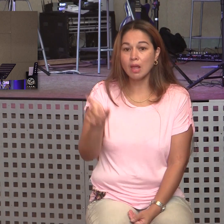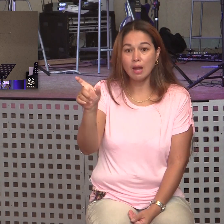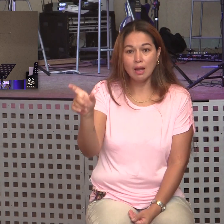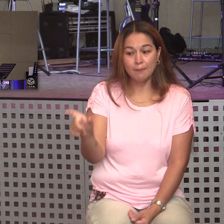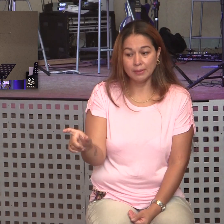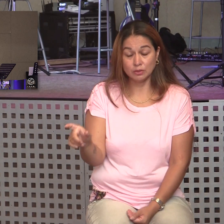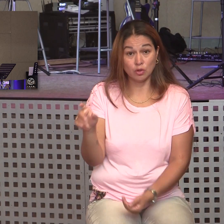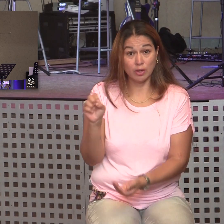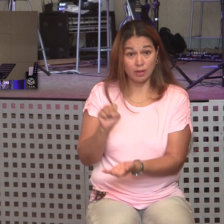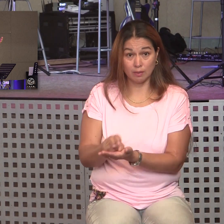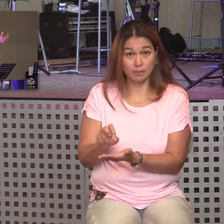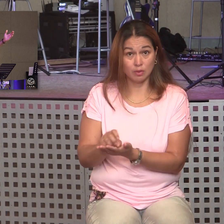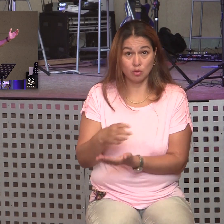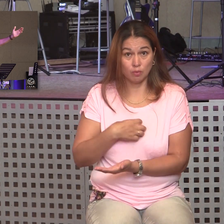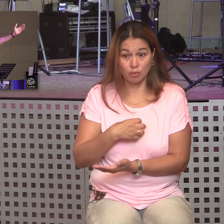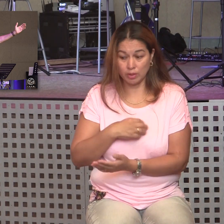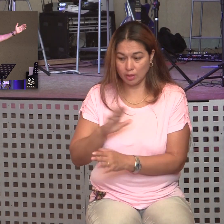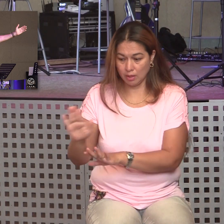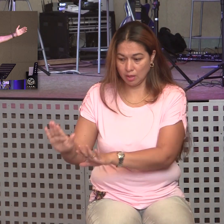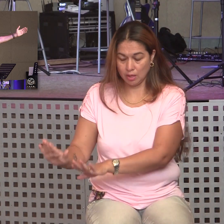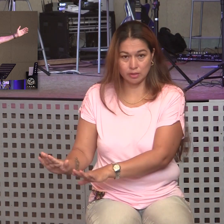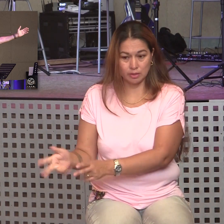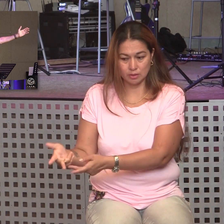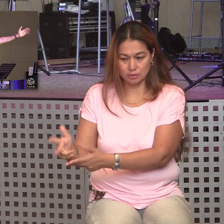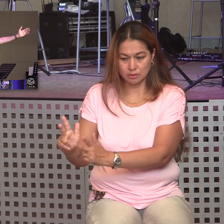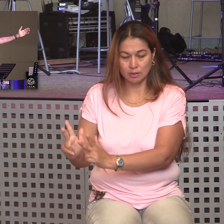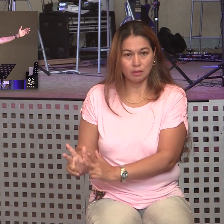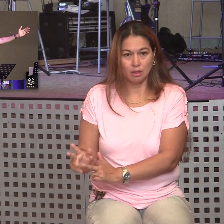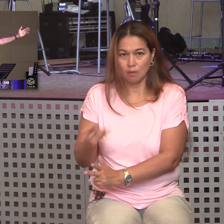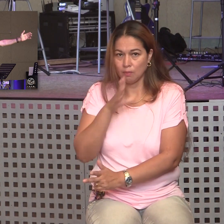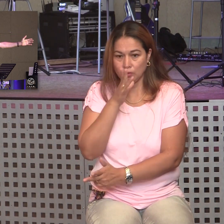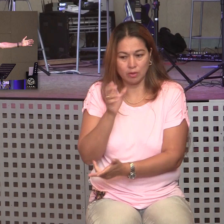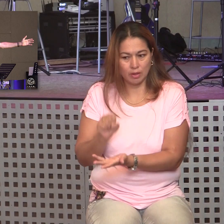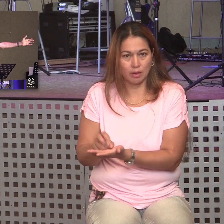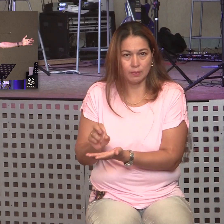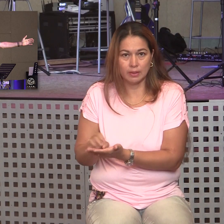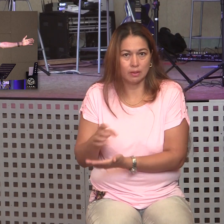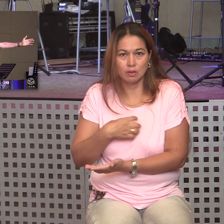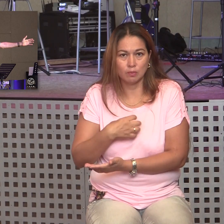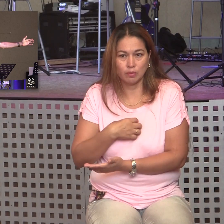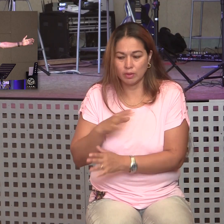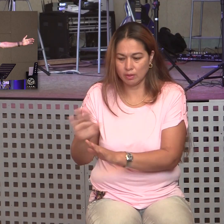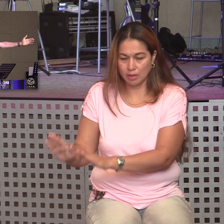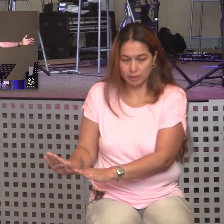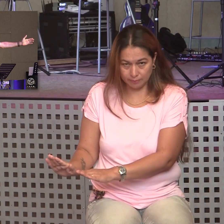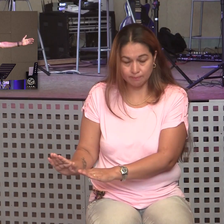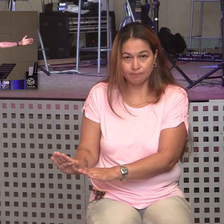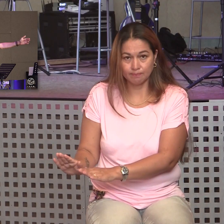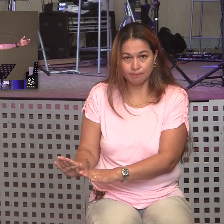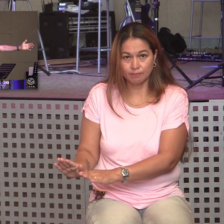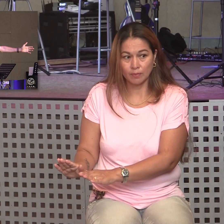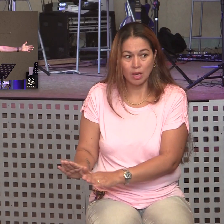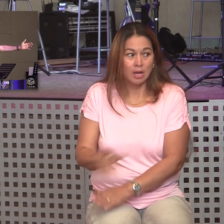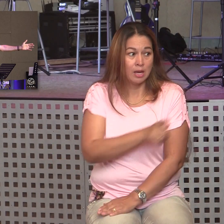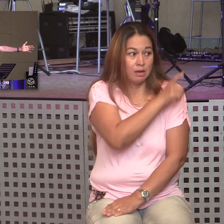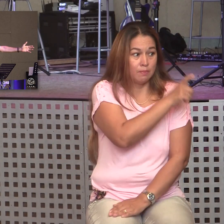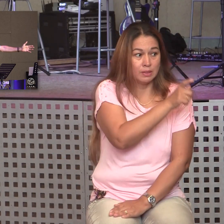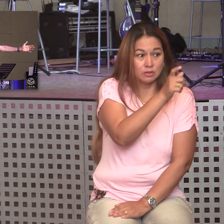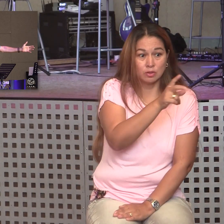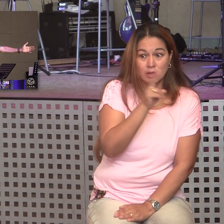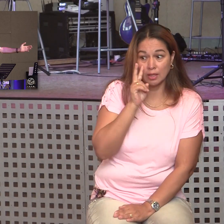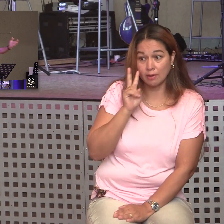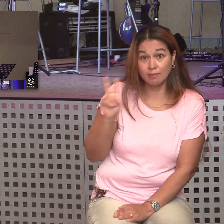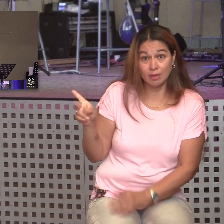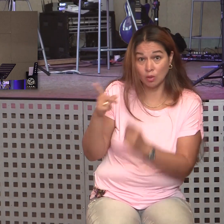pidiendo. ¿Cómo es posible que le he visto hace un rato ahí en la puerta, sin poder caminar,